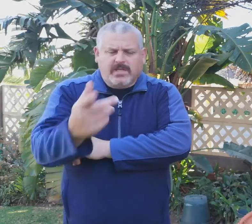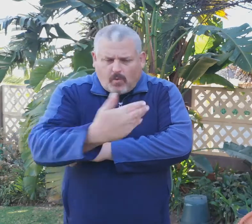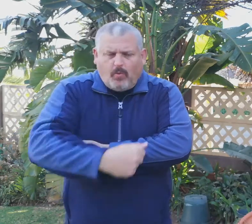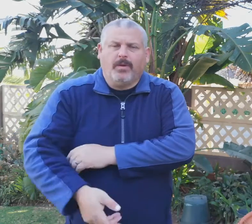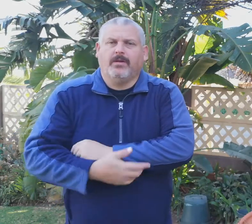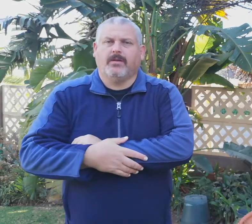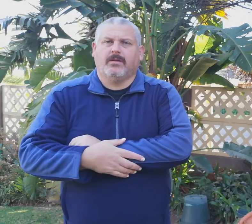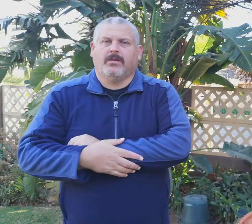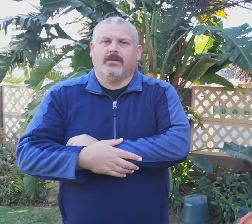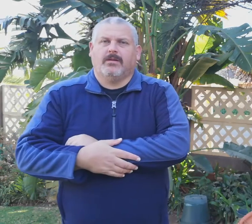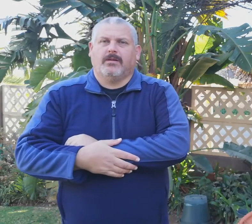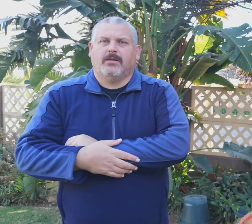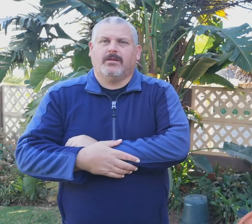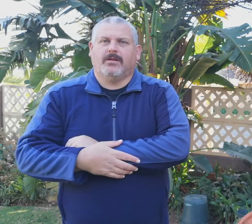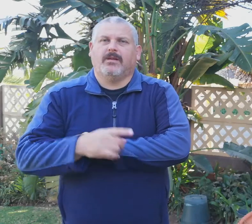Wat is het om?